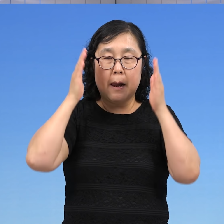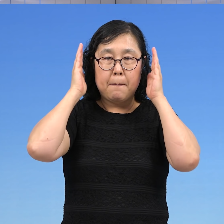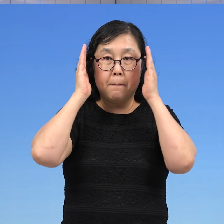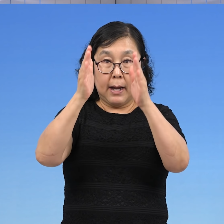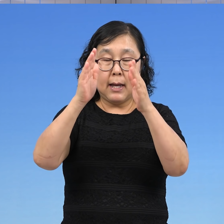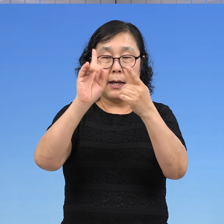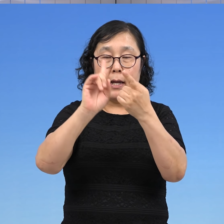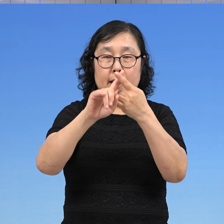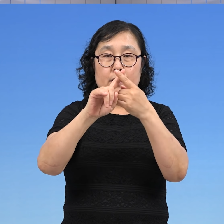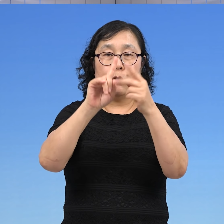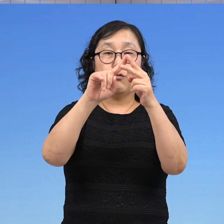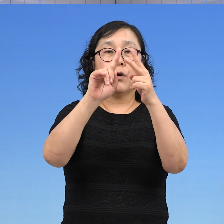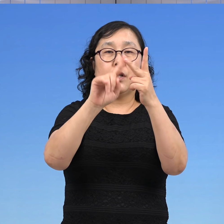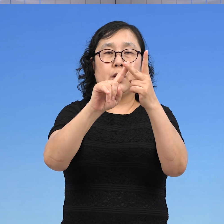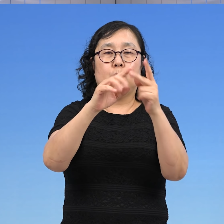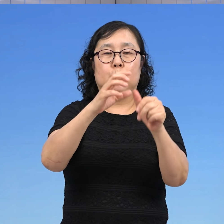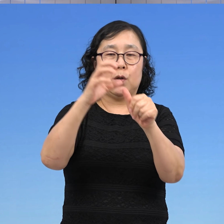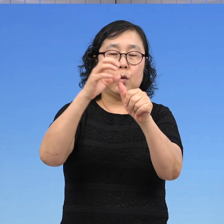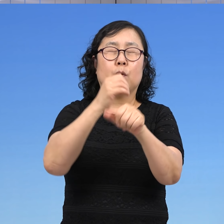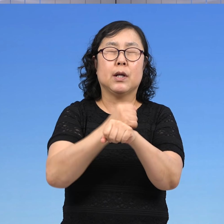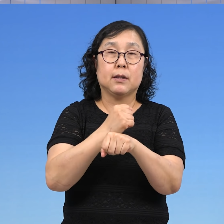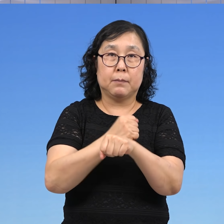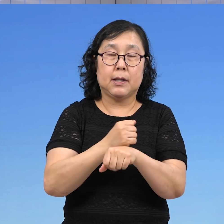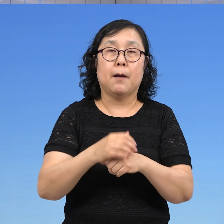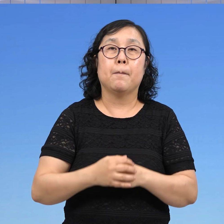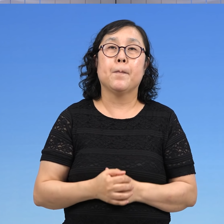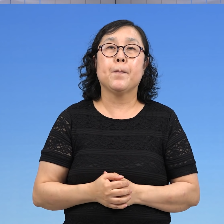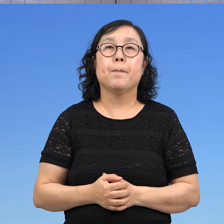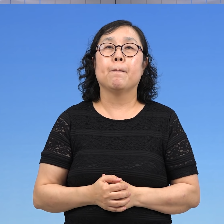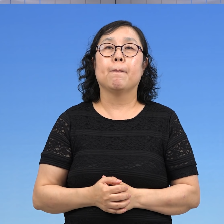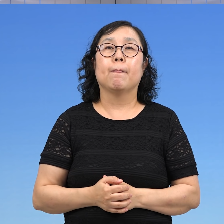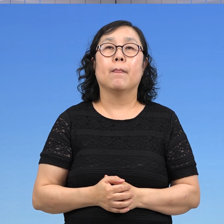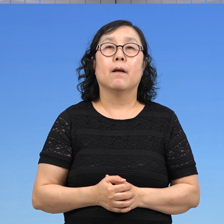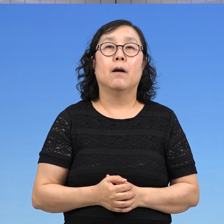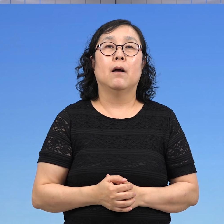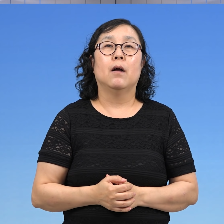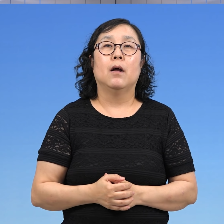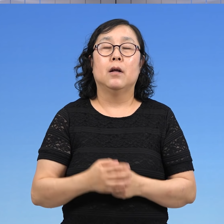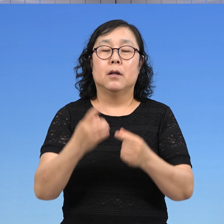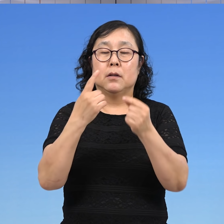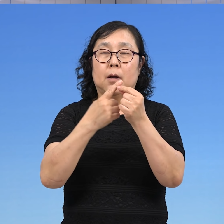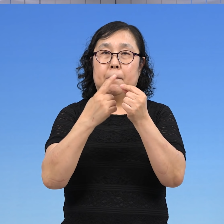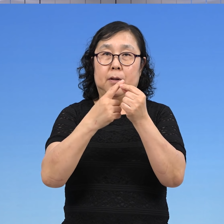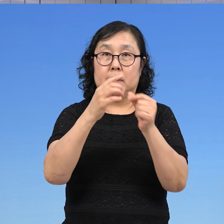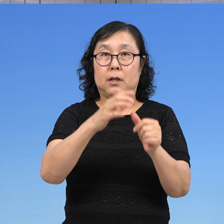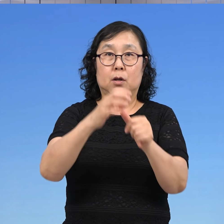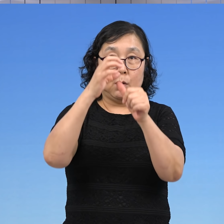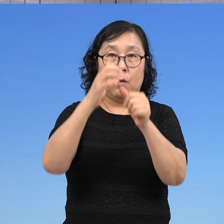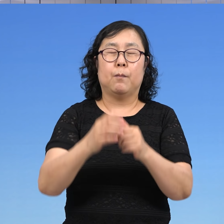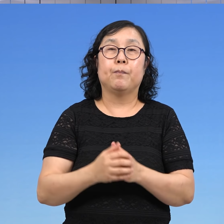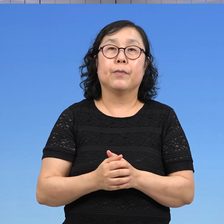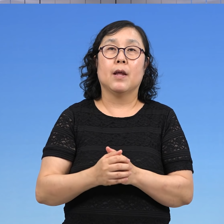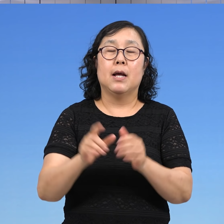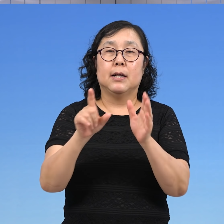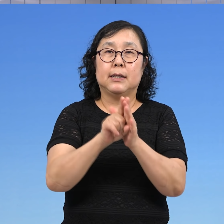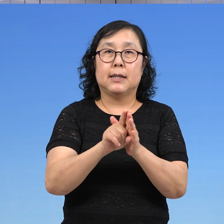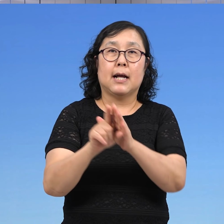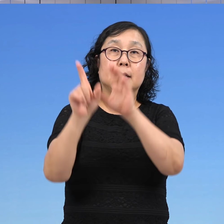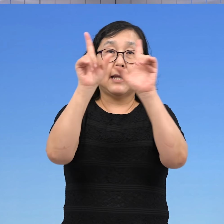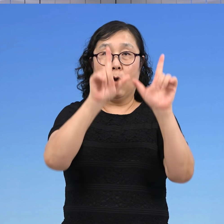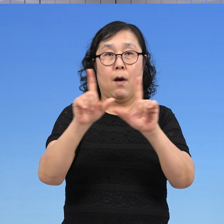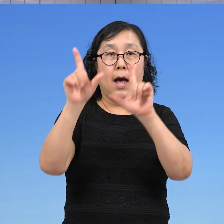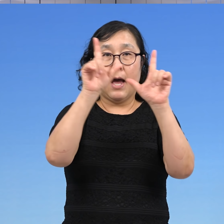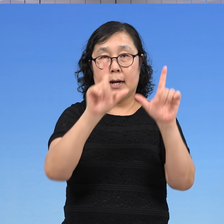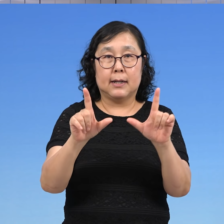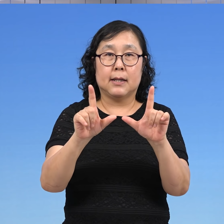들을 위한 두 가지로 제가 적용을 해보았습니다 2 까지 적용 중에 오늘 본문을 가지고 해야 되는 첫번째 적용이 뭐냐